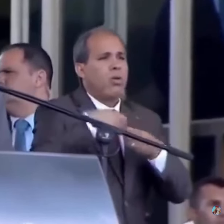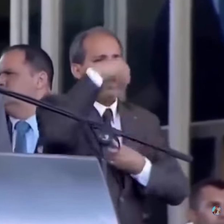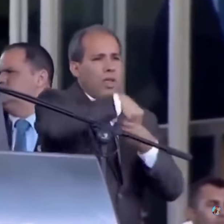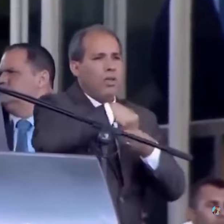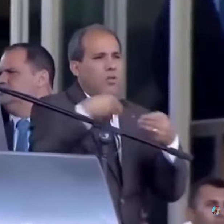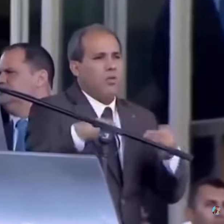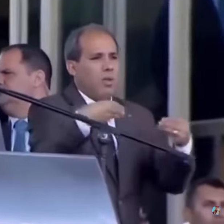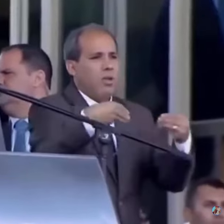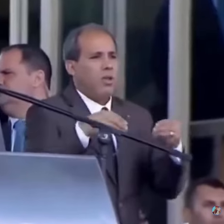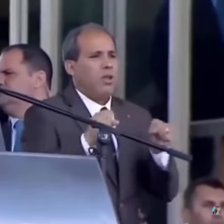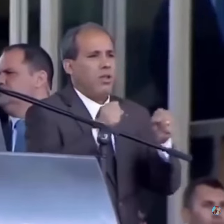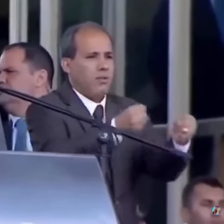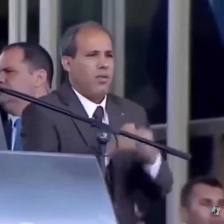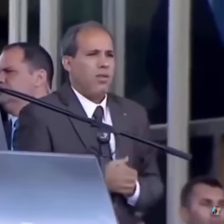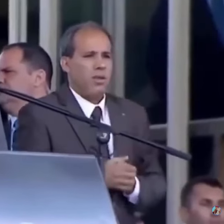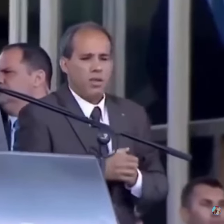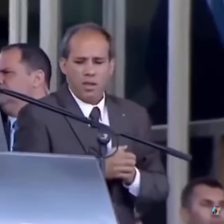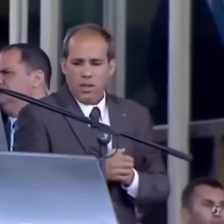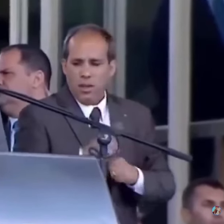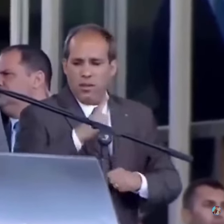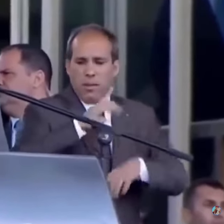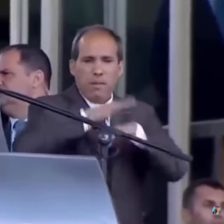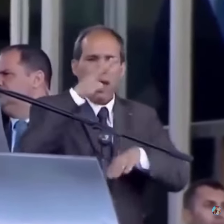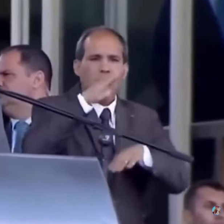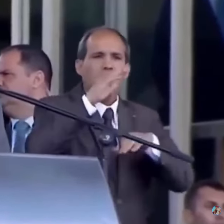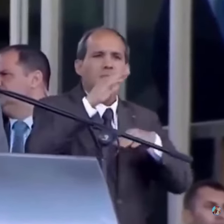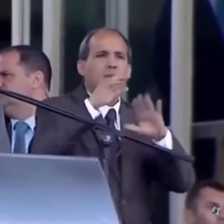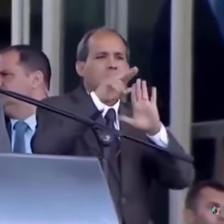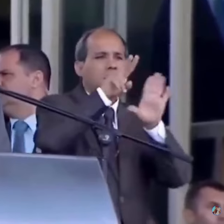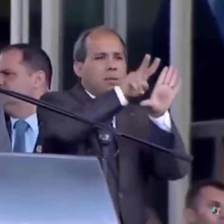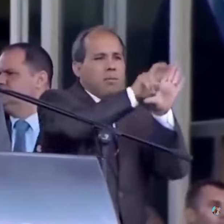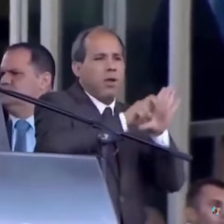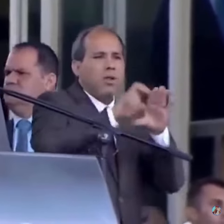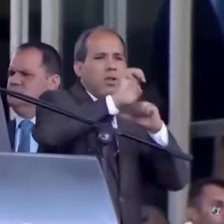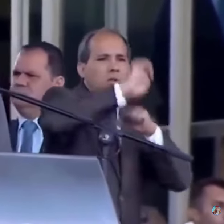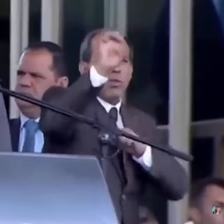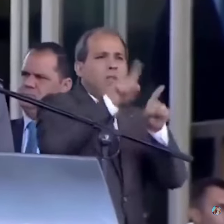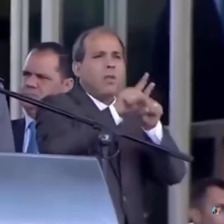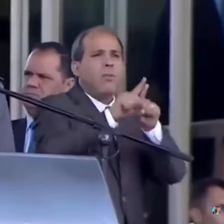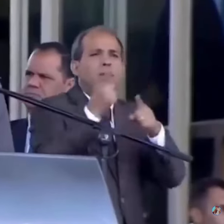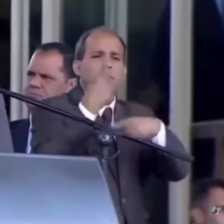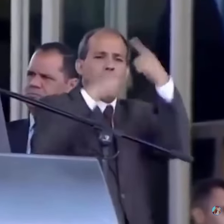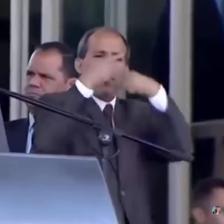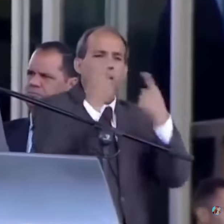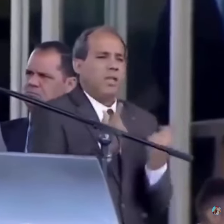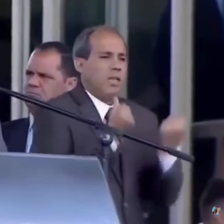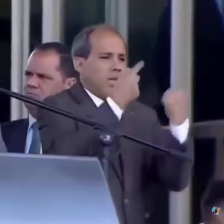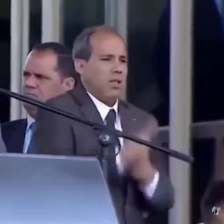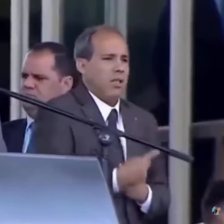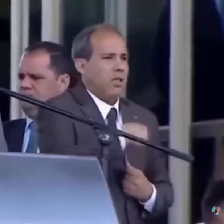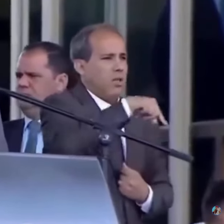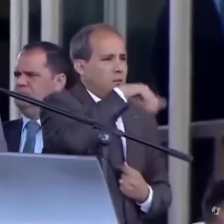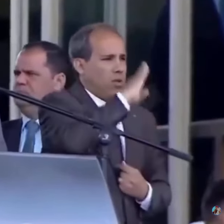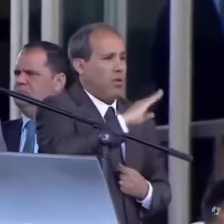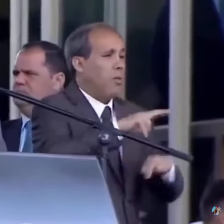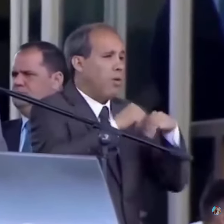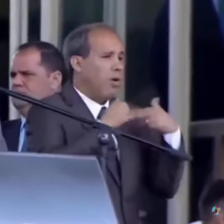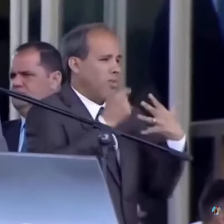defesa, aumentando a pauta de exportação e gerando mais riquezas para a nossa nação. Por tudo